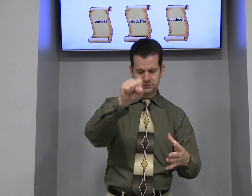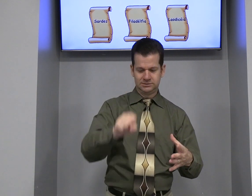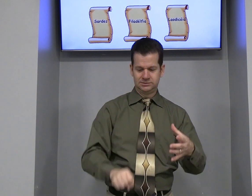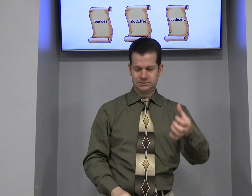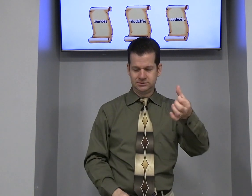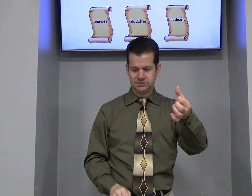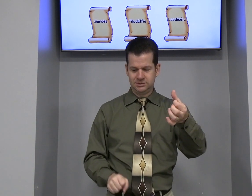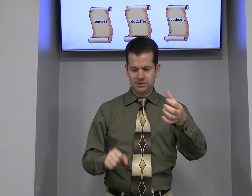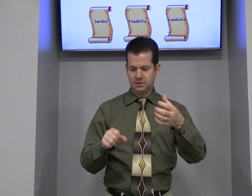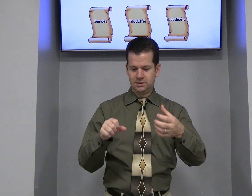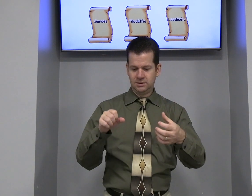Sardes,